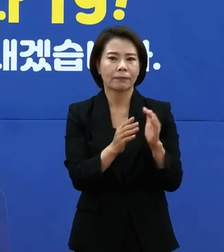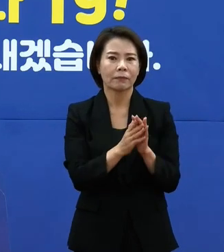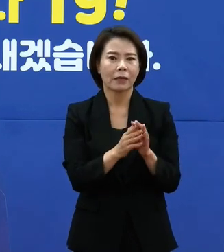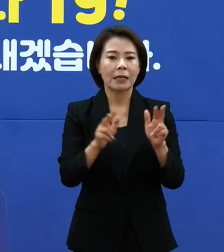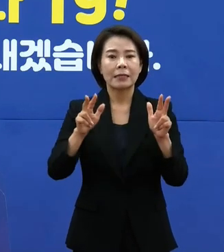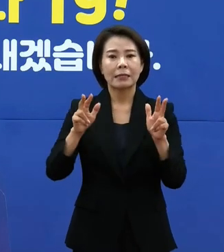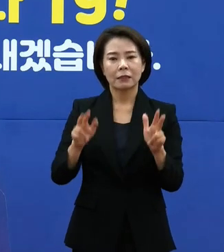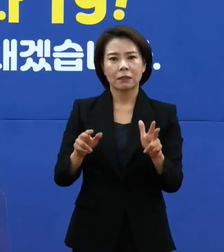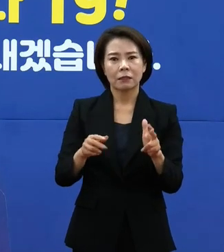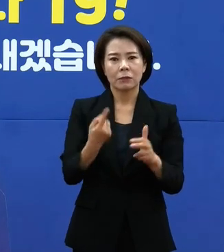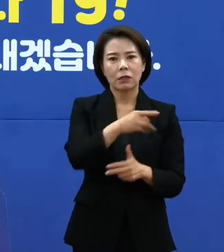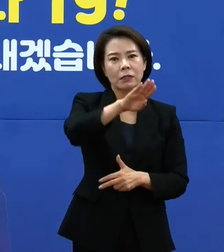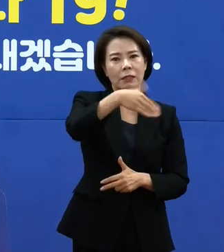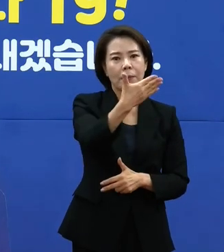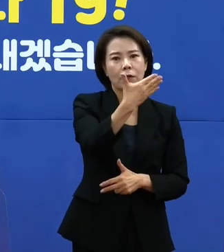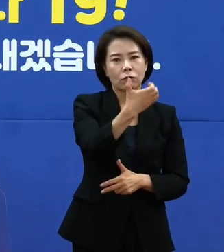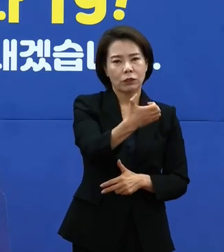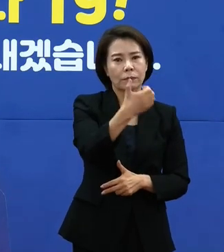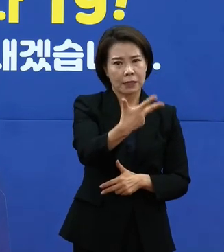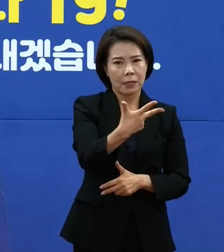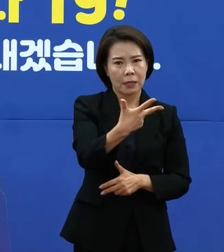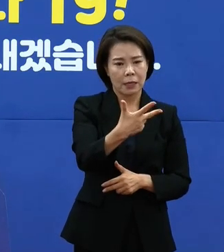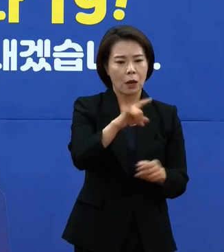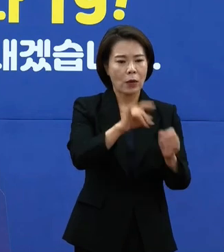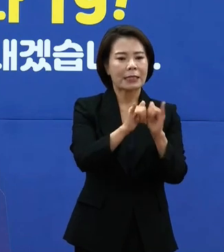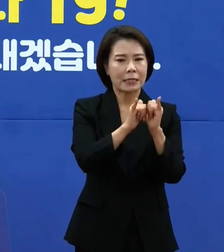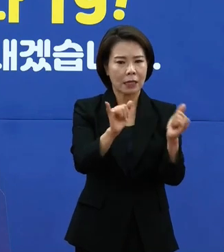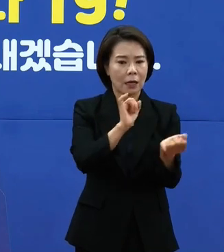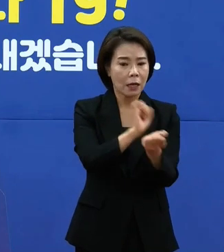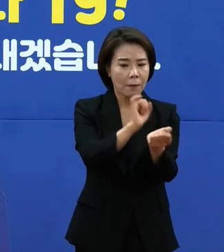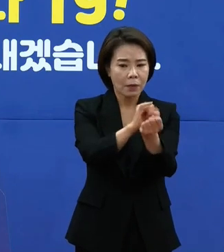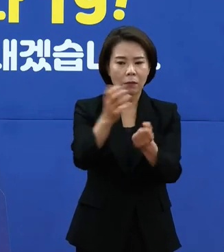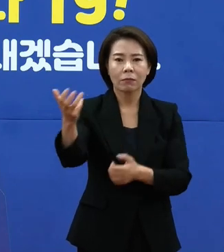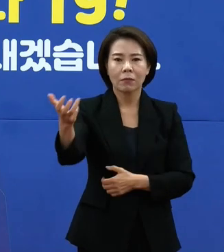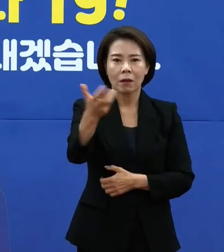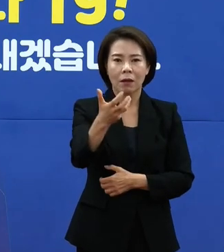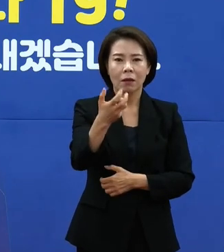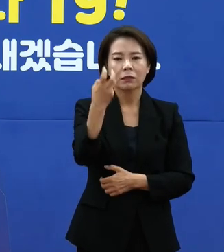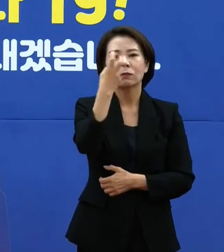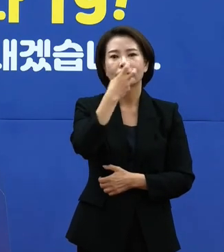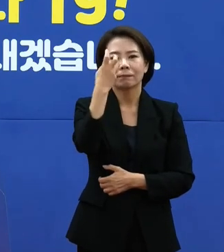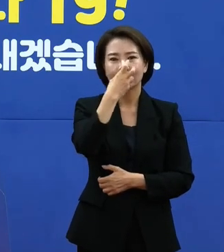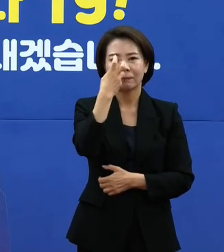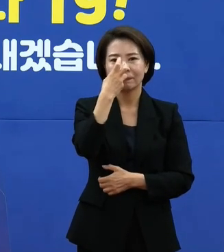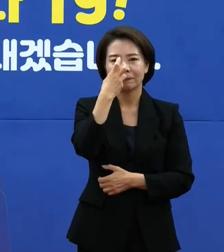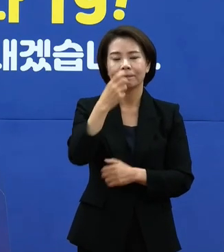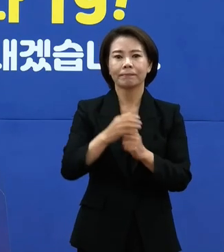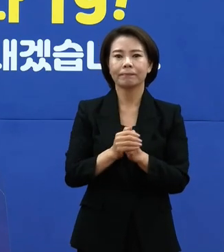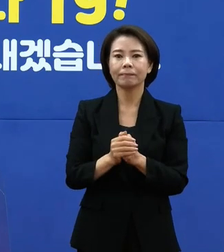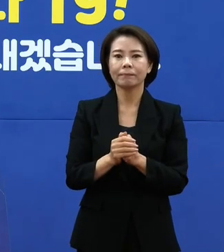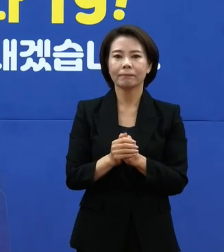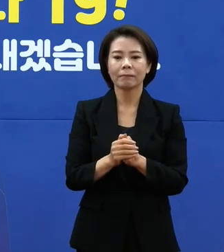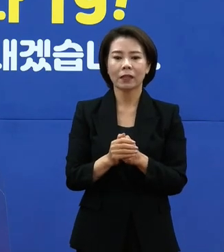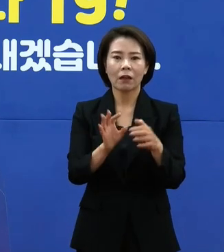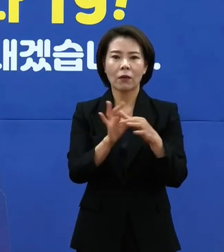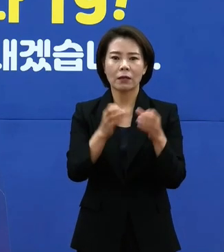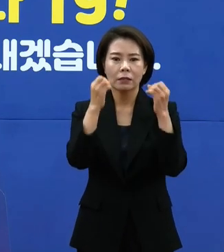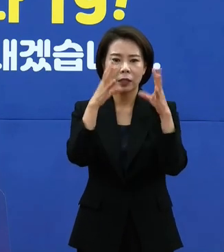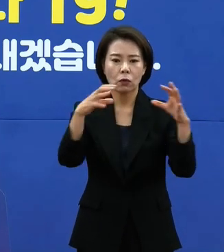현재 제주 1497번 확진자의 감염 경로는 역학조사 중에 있습니다. 그리고 이와 관련